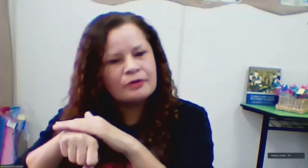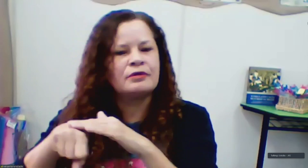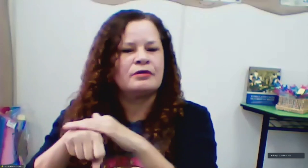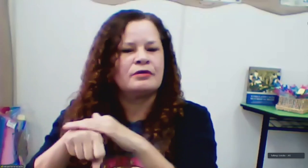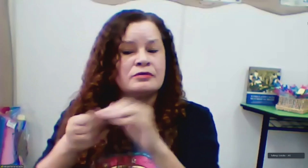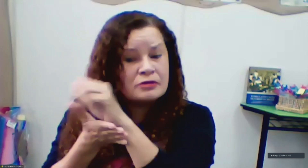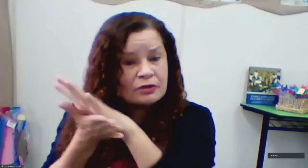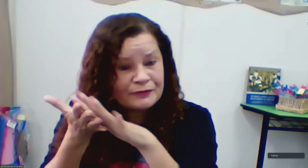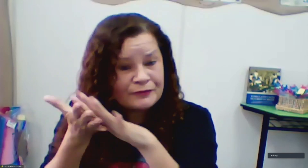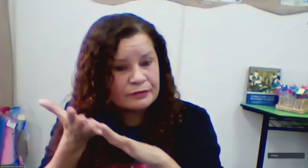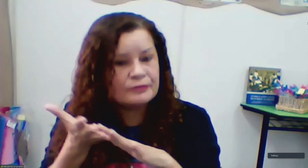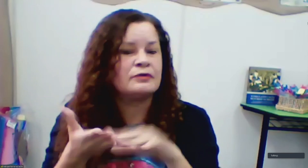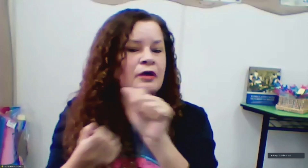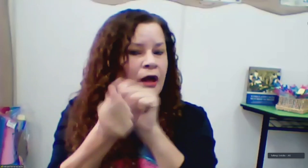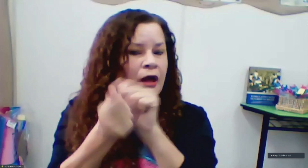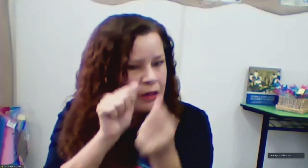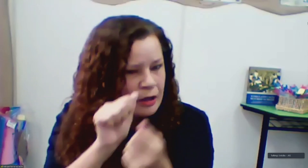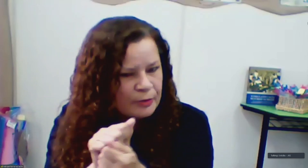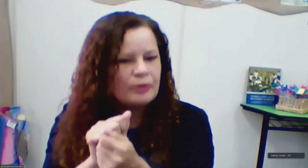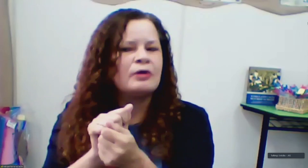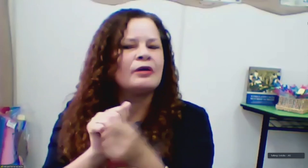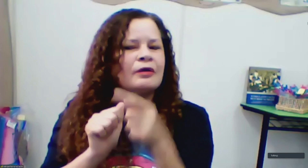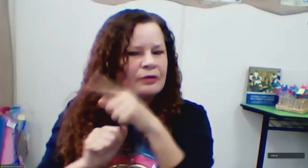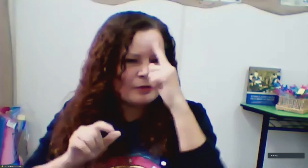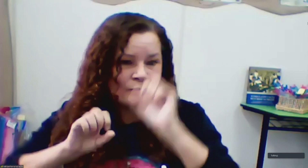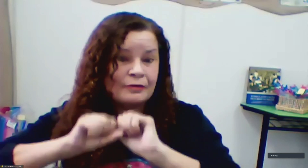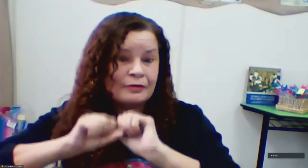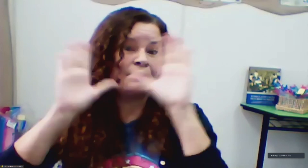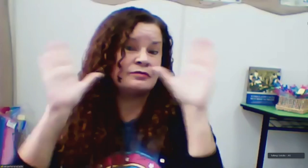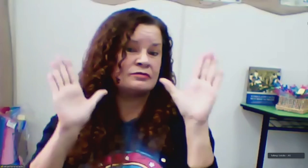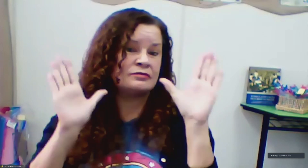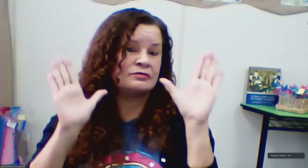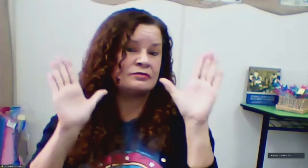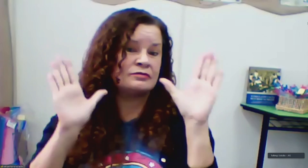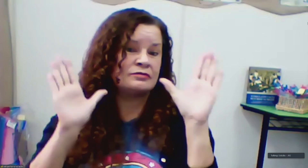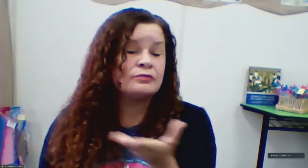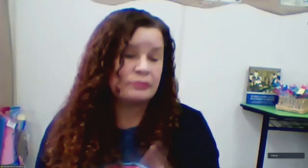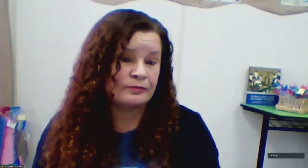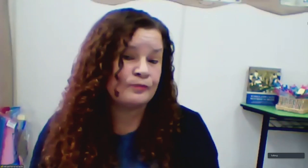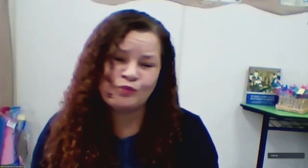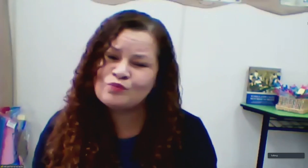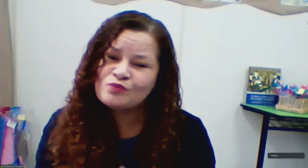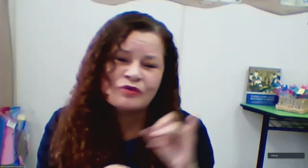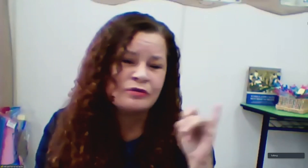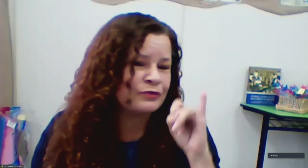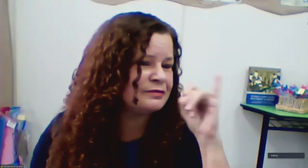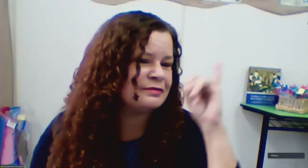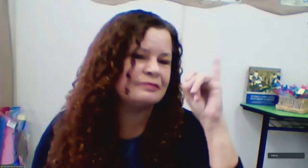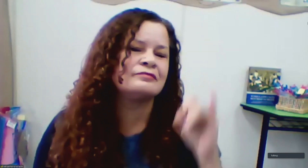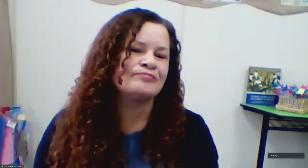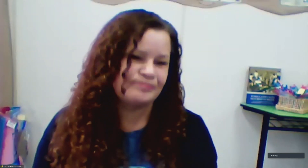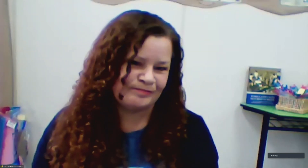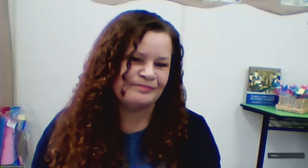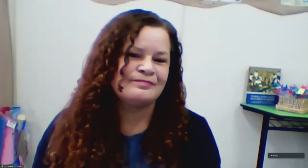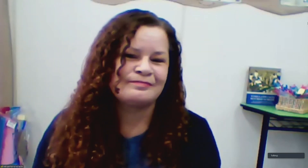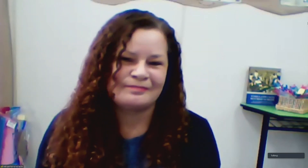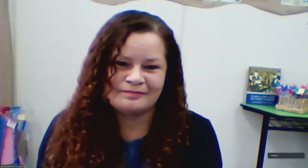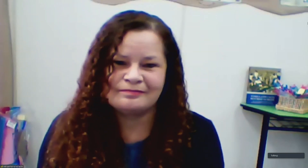conversando, dando exercícios, adaptando, para que fique tudo muito claro. Isso é importantíssimo.